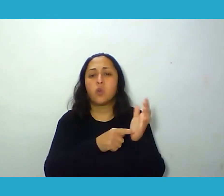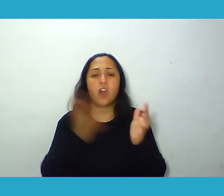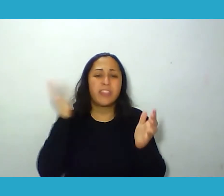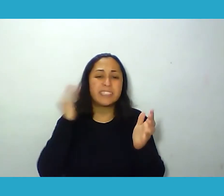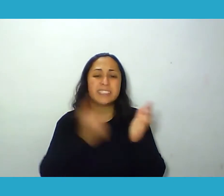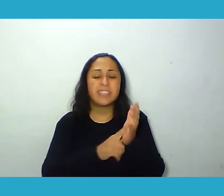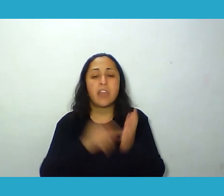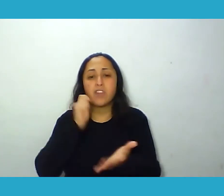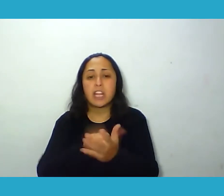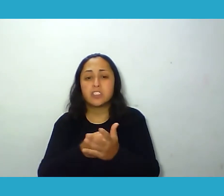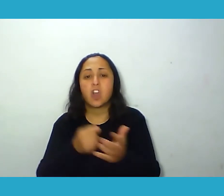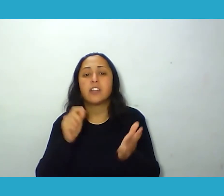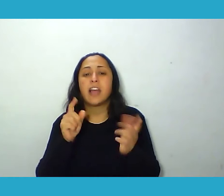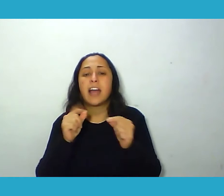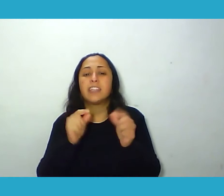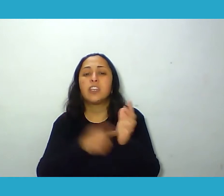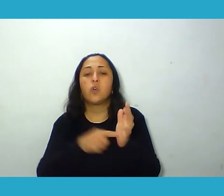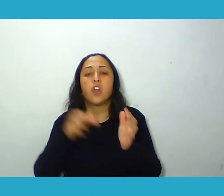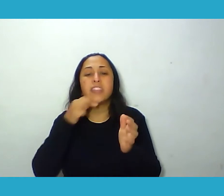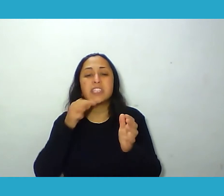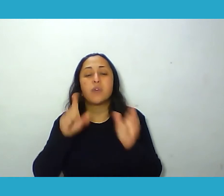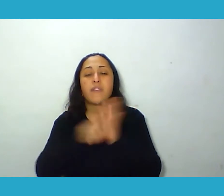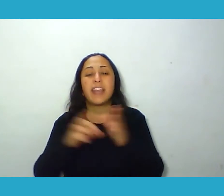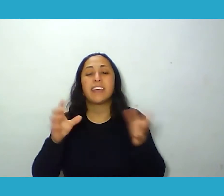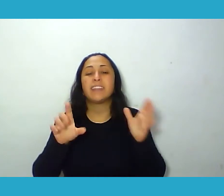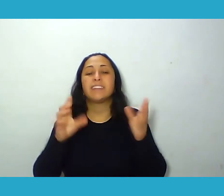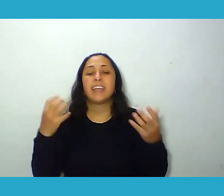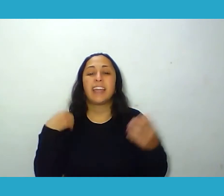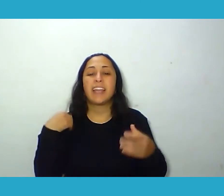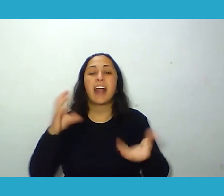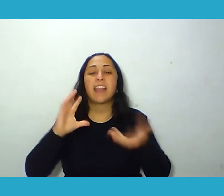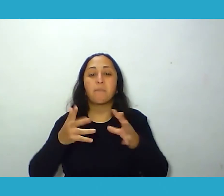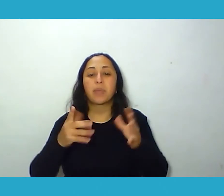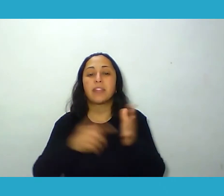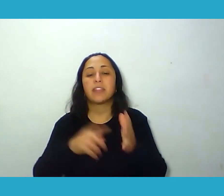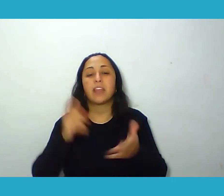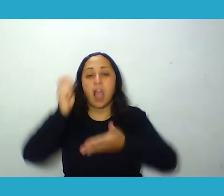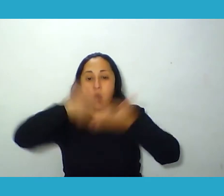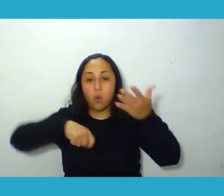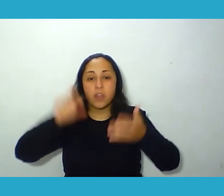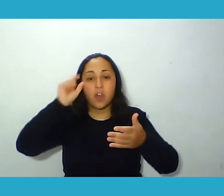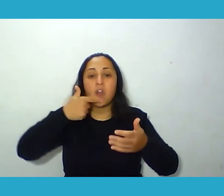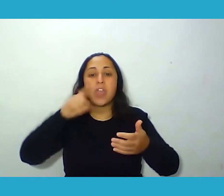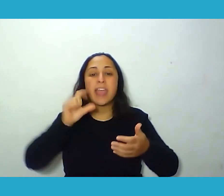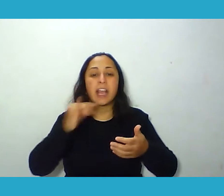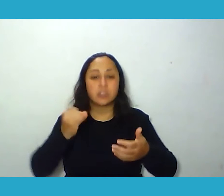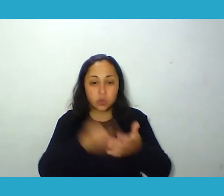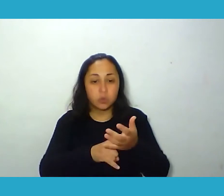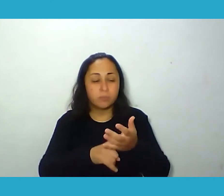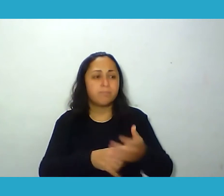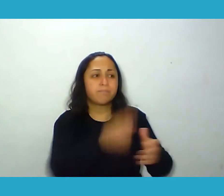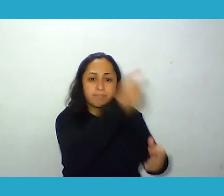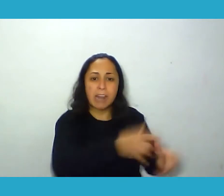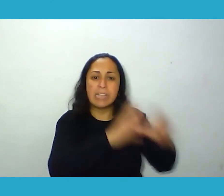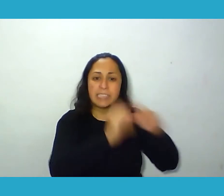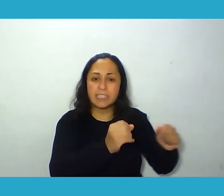por la violación del artículo 19 de la Ley General del Ambiente y el Acuerdo de Escazú. Solicita asimismo al señor secretario proceda a rechazar el